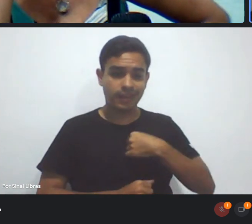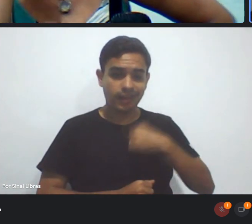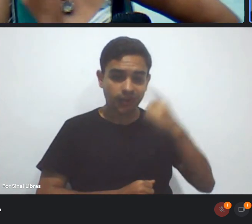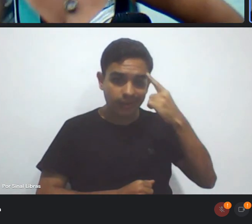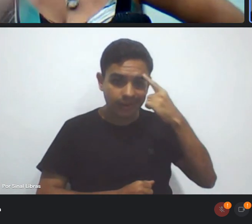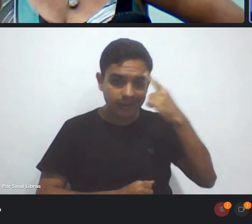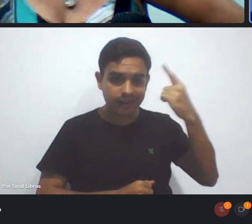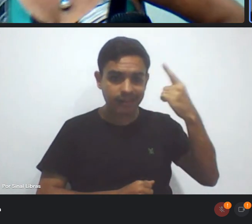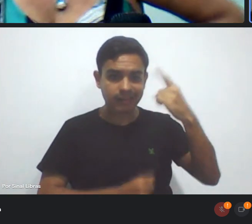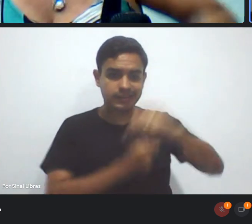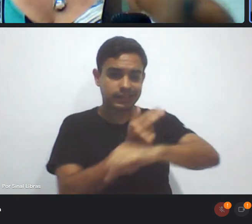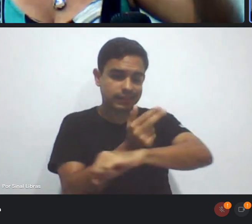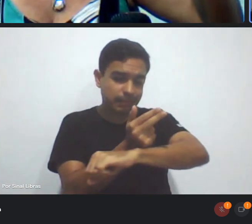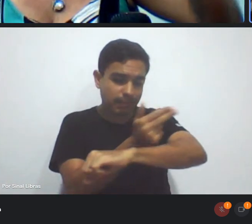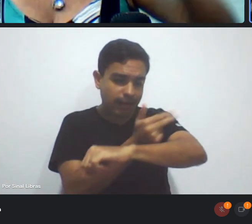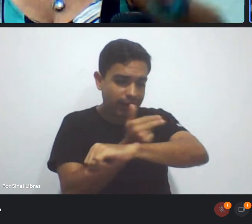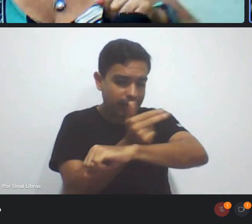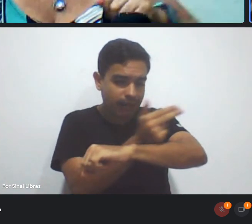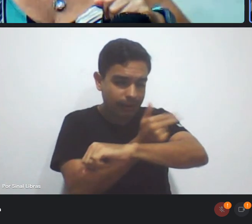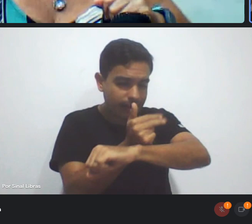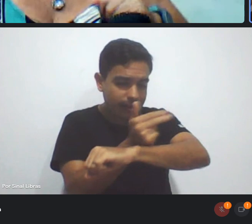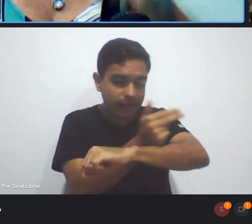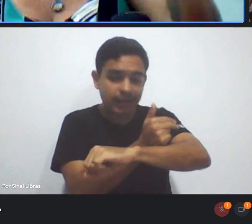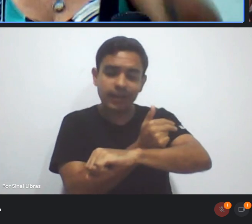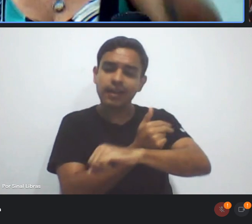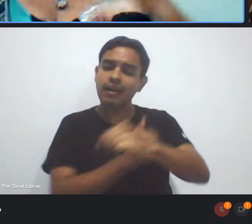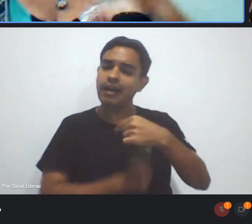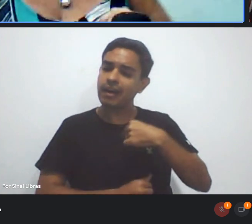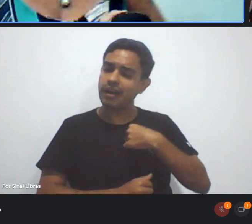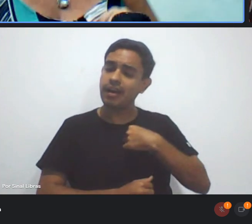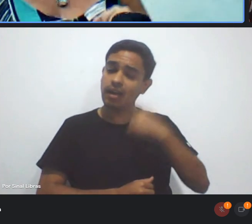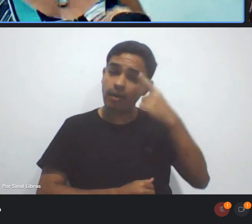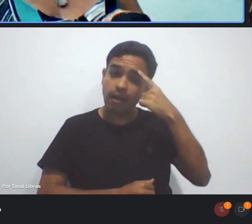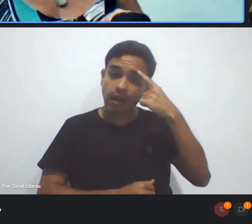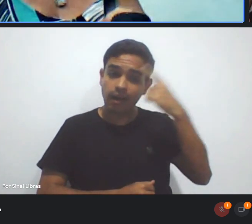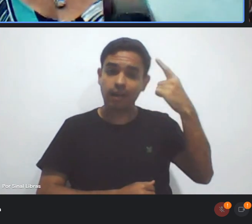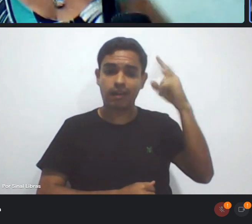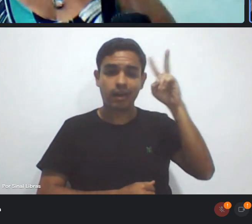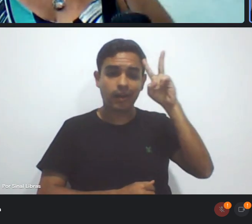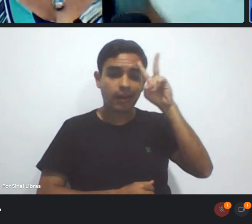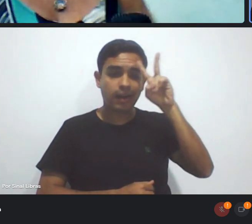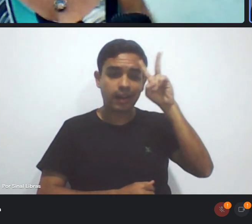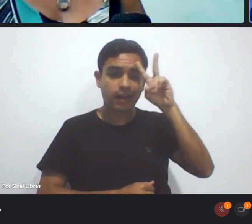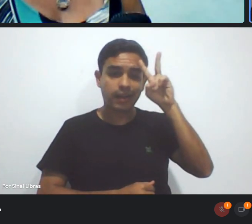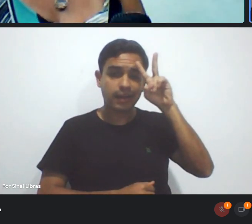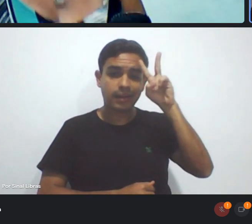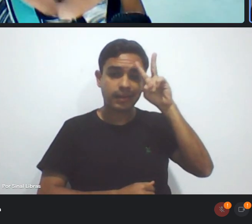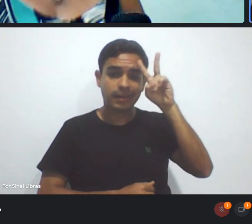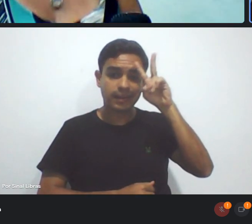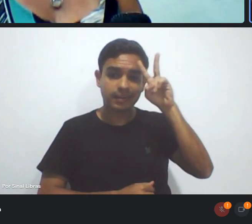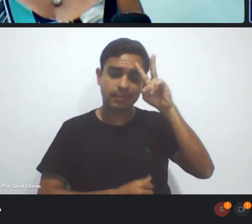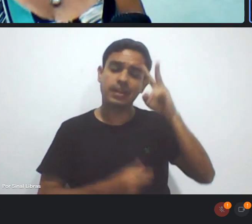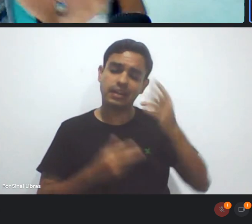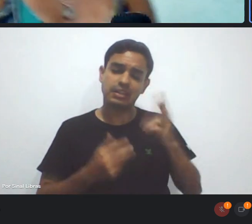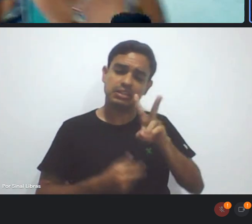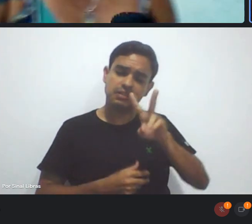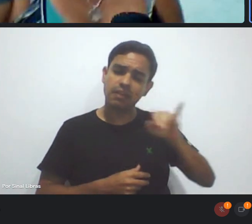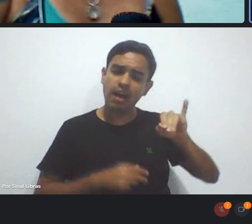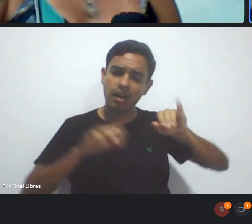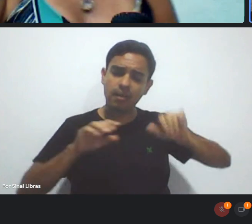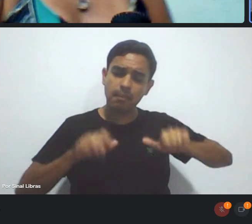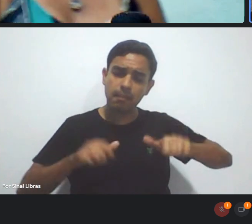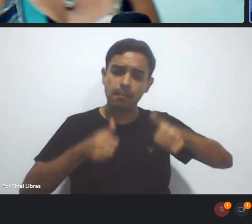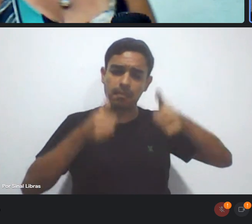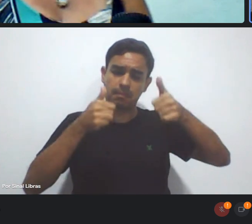também, Marilane. Eu lembrei depois também. Eu lembrei, me liguei em outra coisa agora. Nossa, a gente vai melhorando.